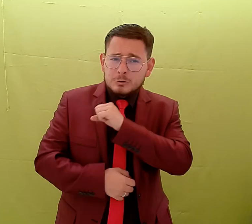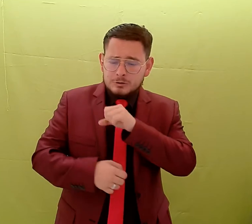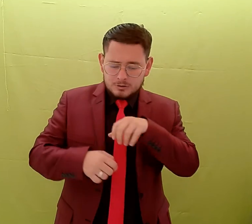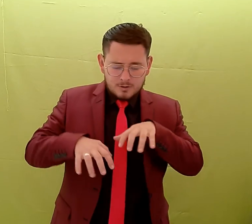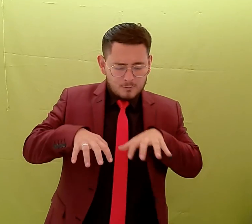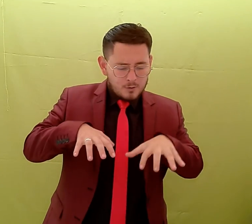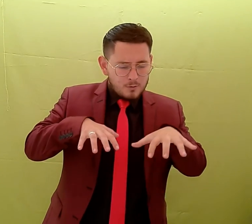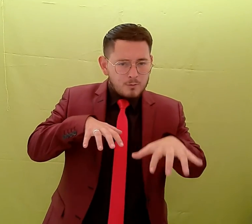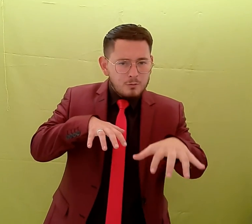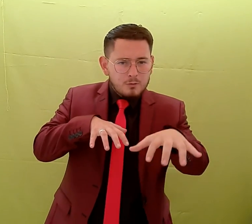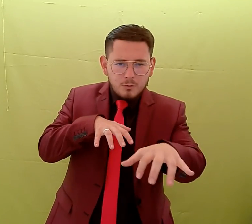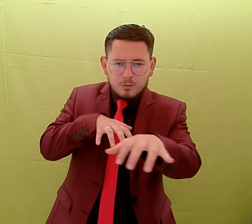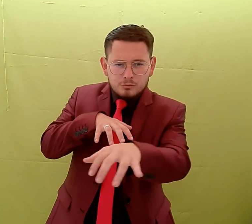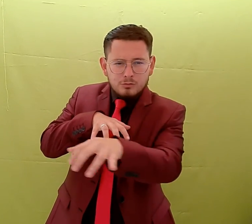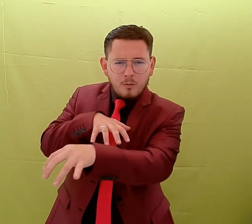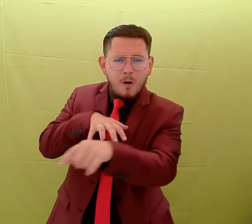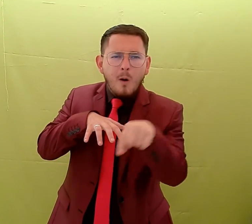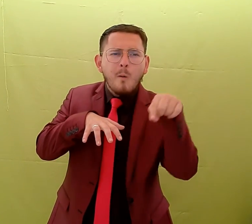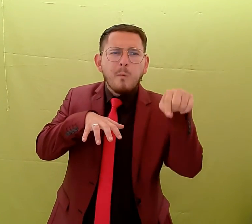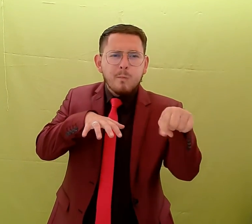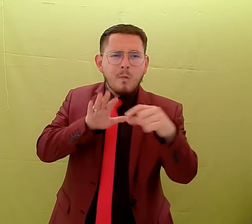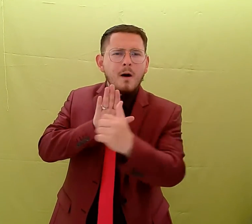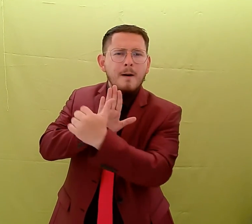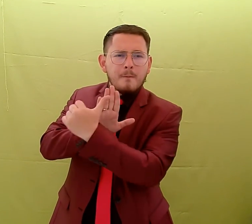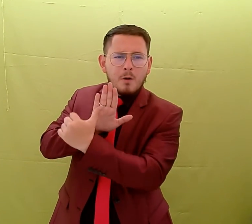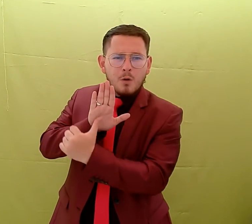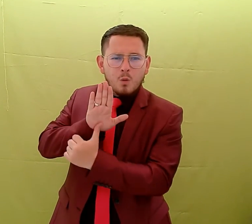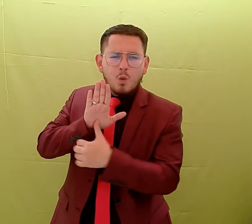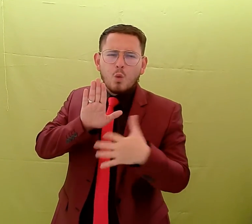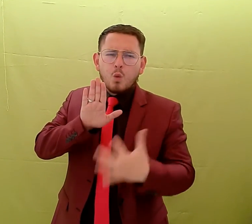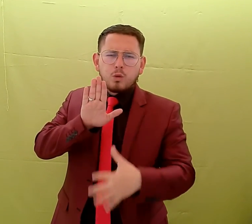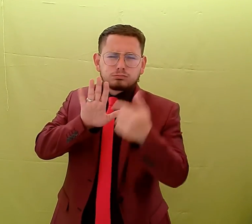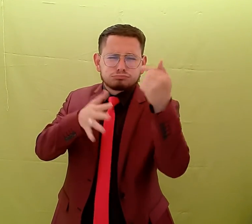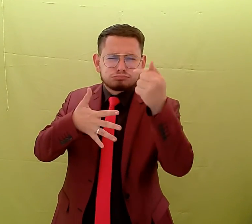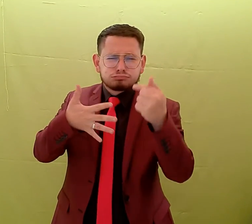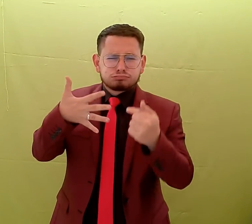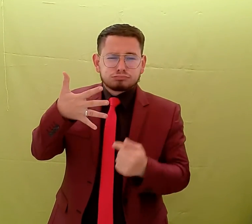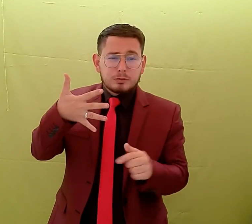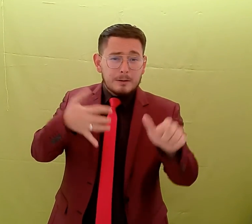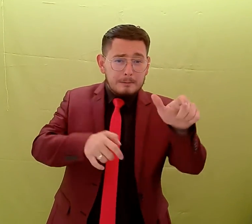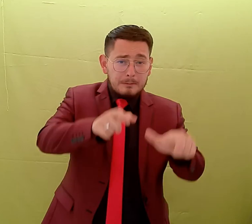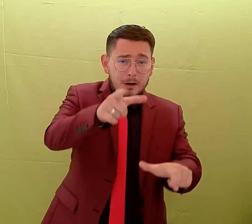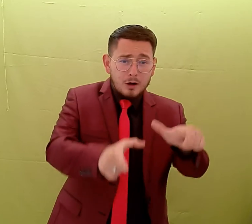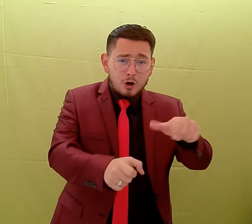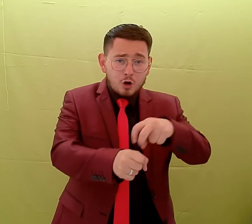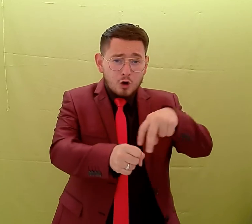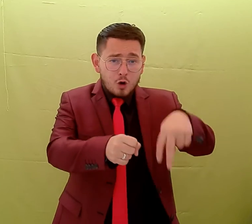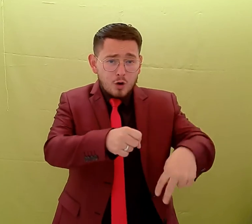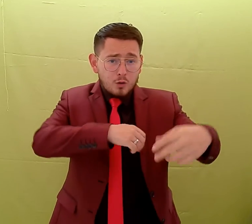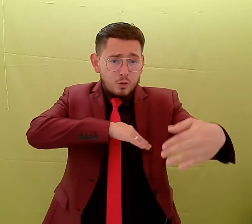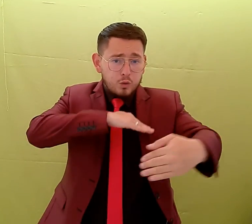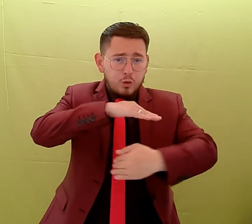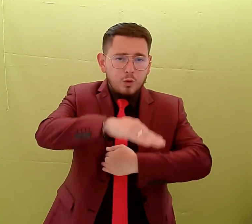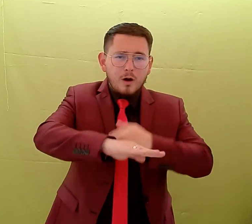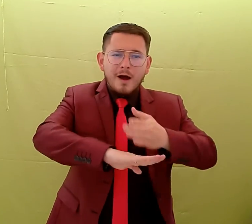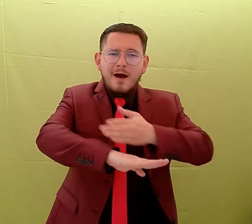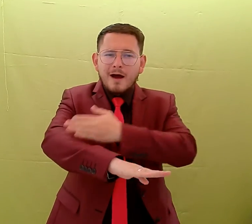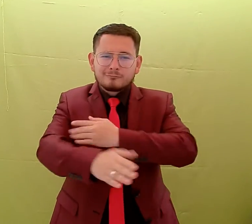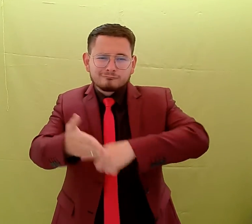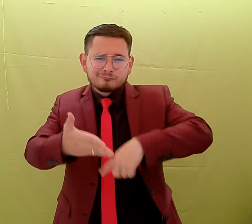todos los programas que puede acceder el usuario de cada una de las EAPB que tiene contrato con la G.S. Santiago de Tú. Facilita